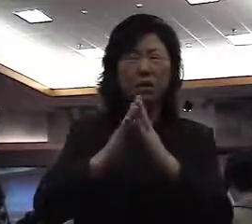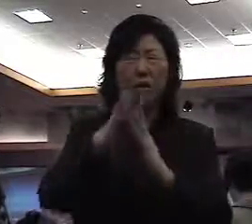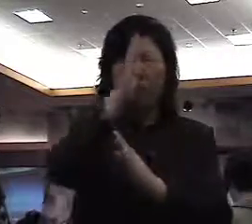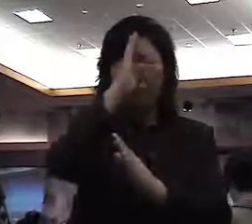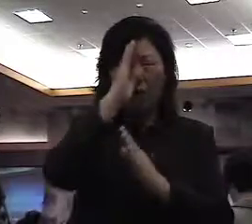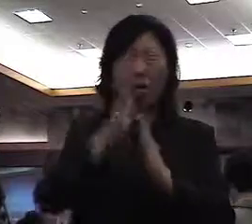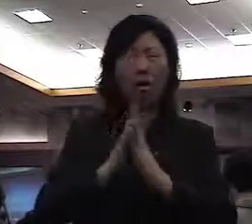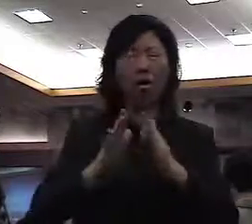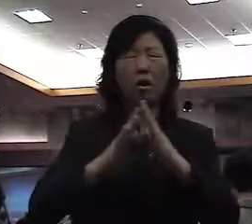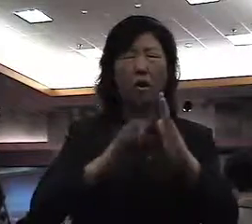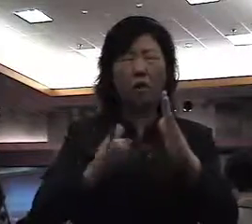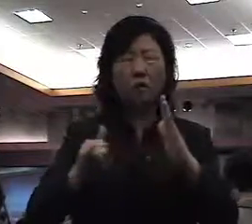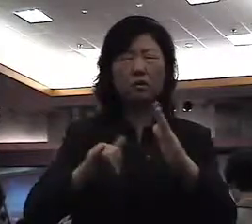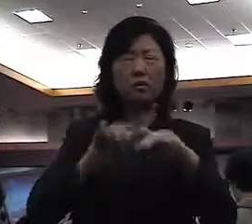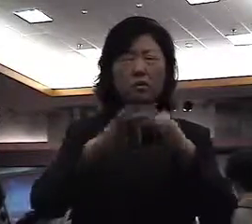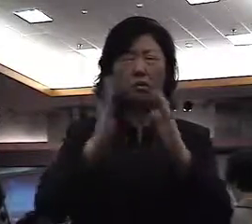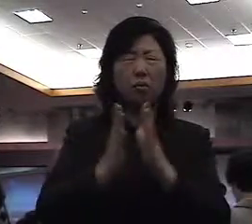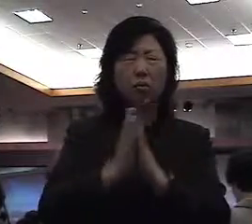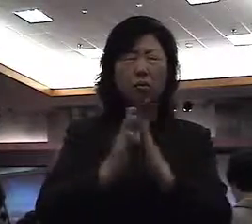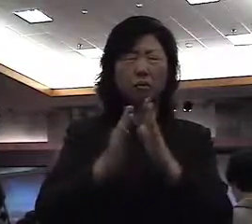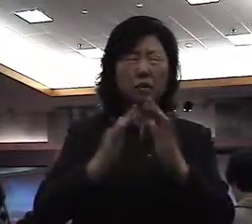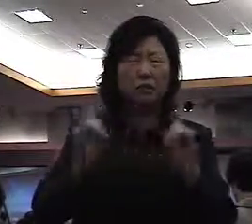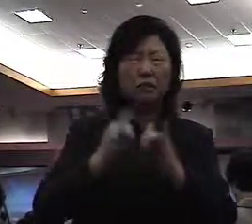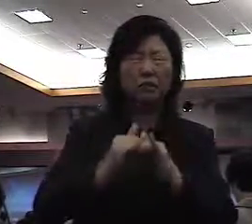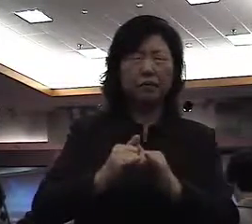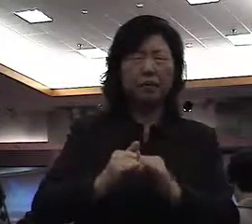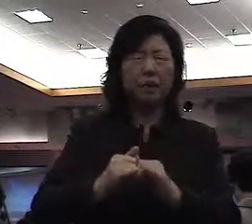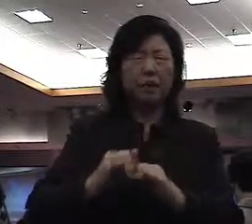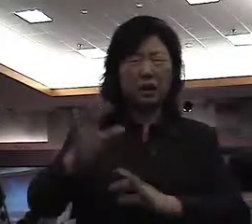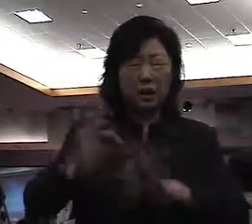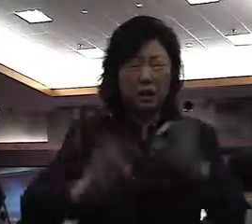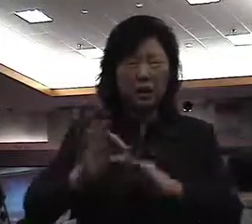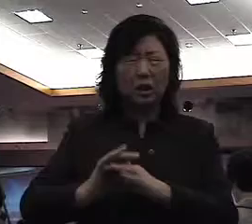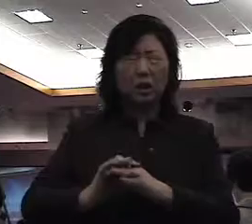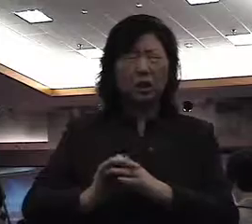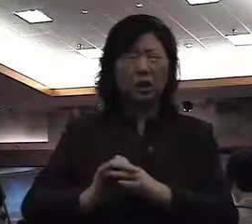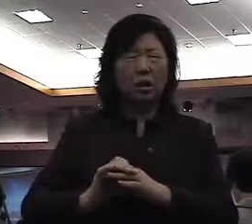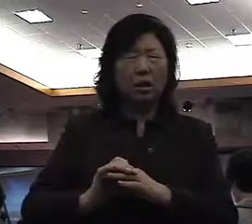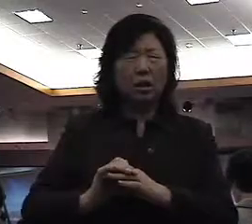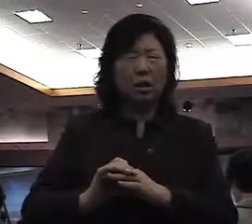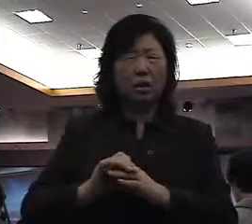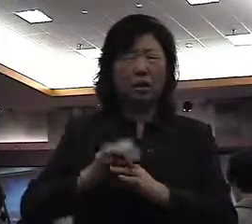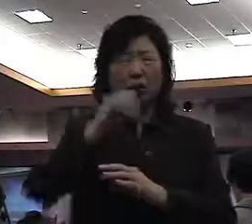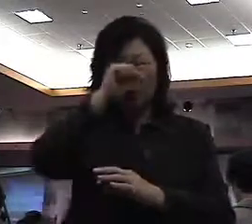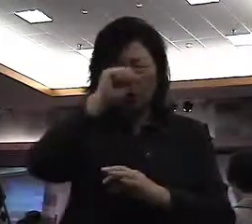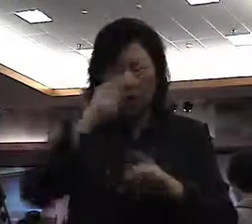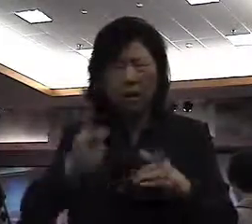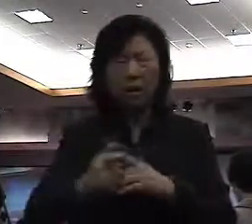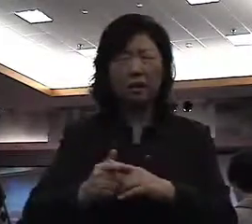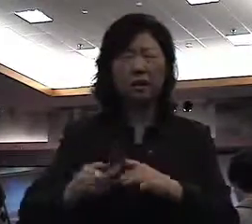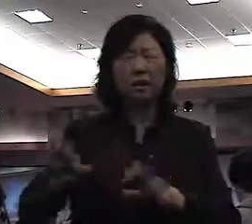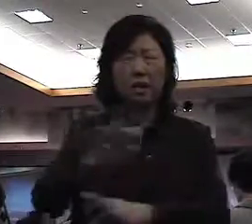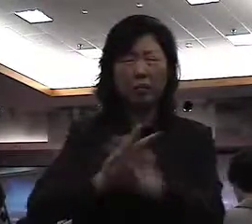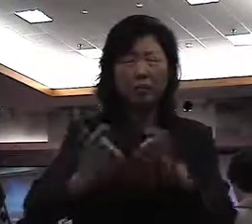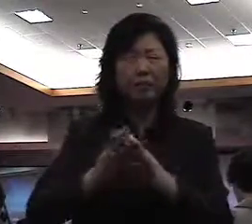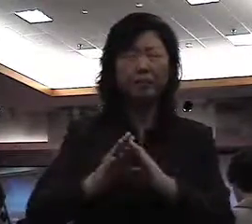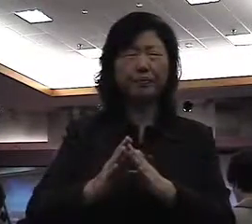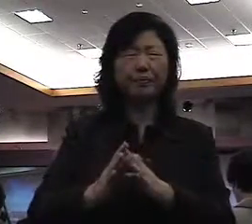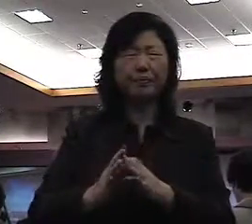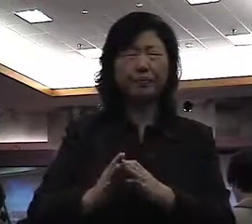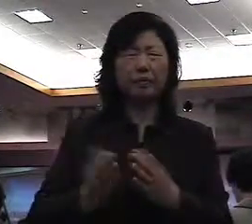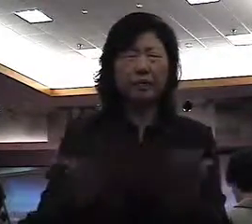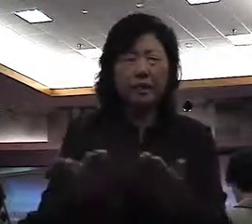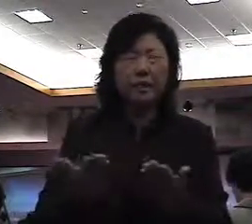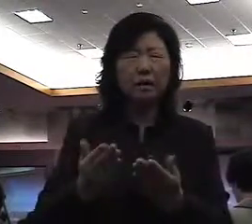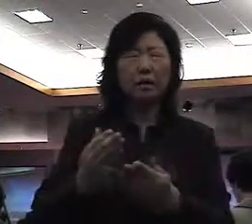시달리는 가족들, 침체된 경기 불황으로 어려움을 겪는 우리들의 사업, 직장,